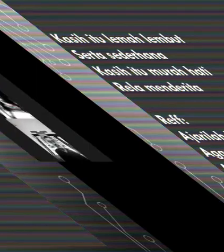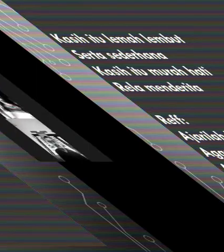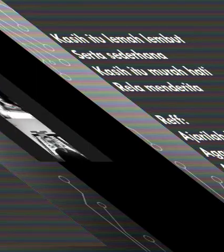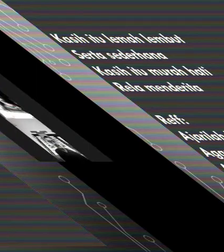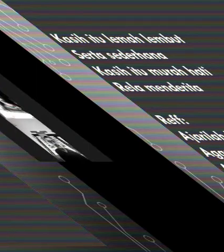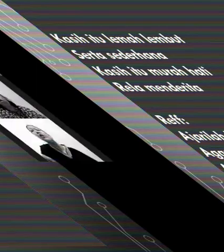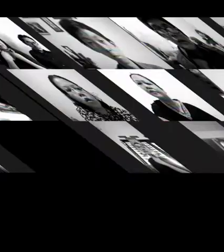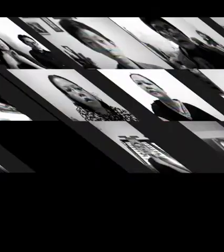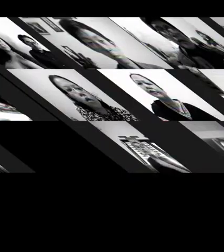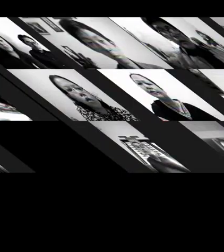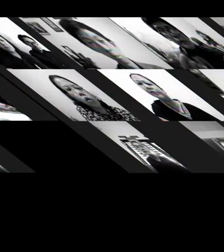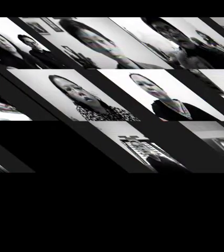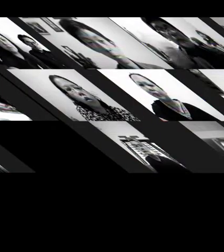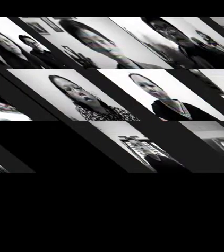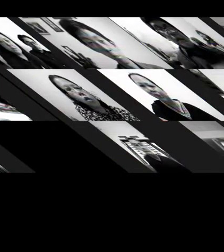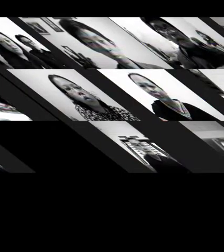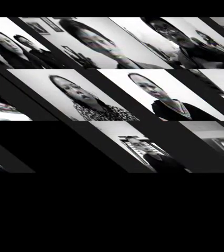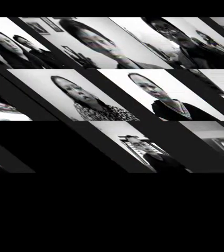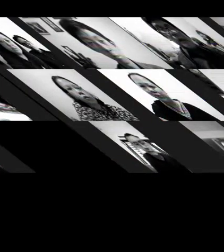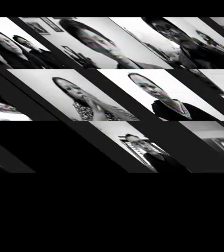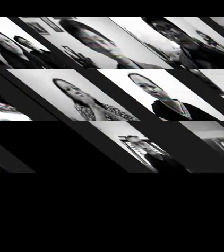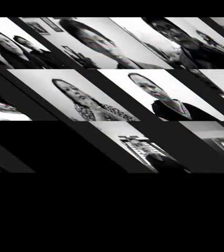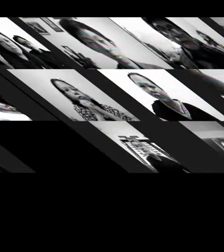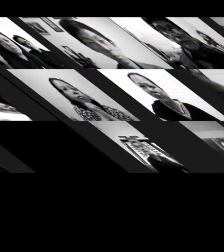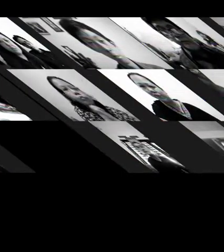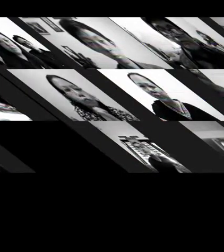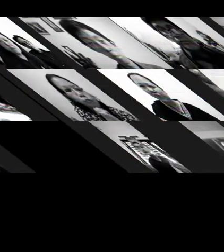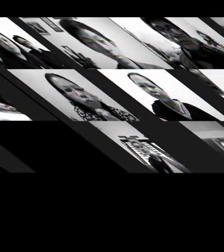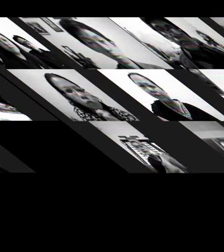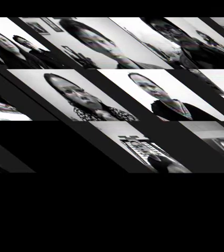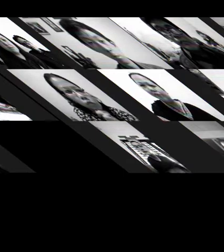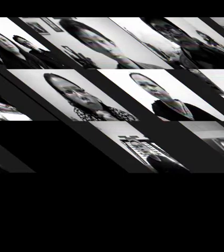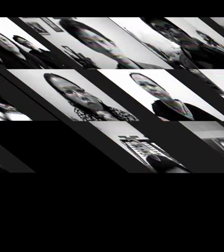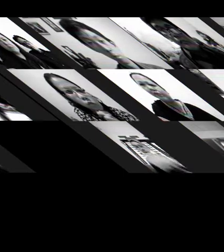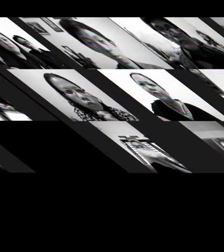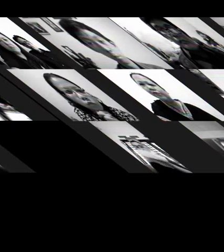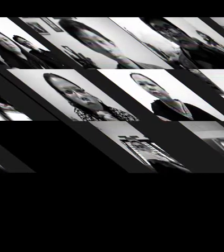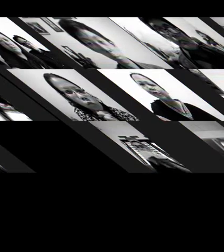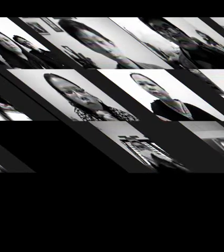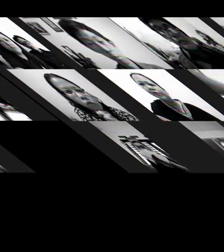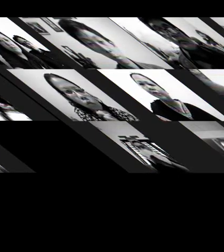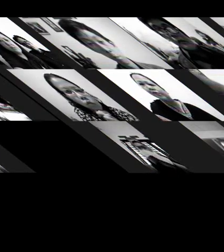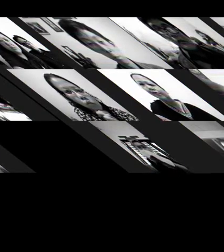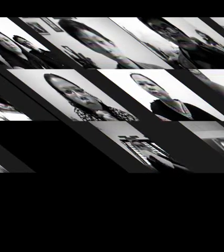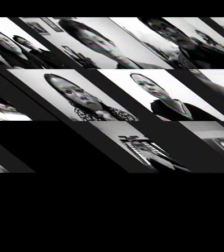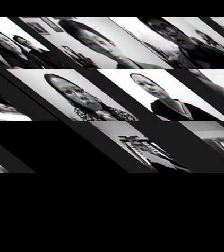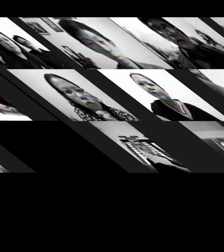semoga Sisinya ya www.rmol.co